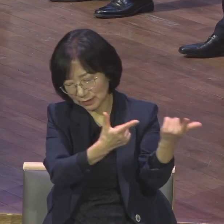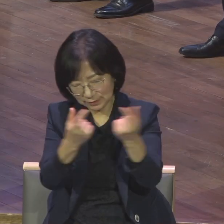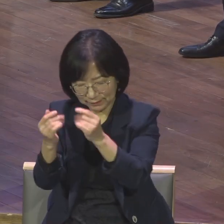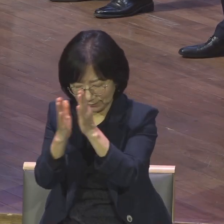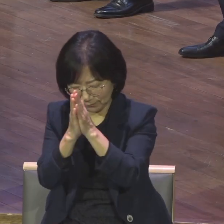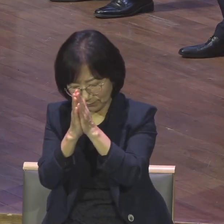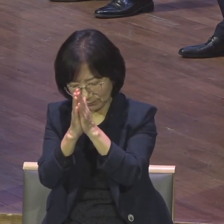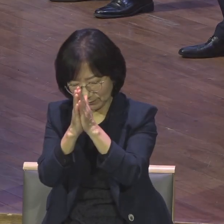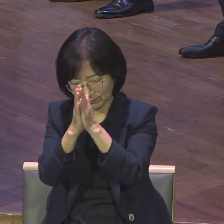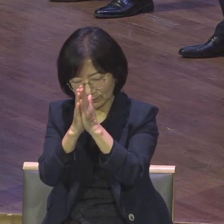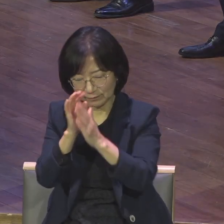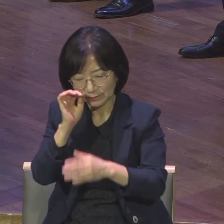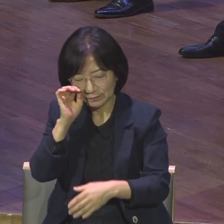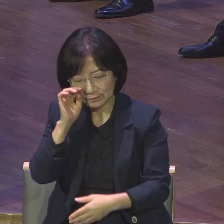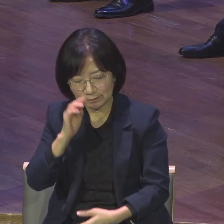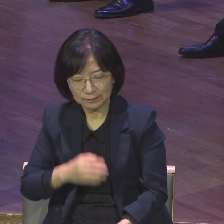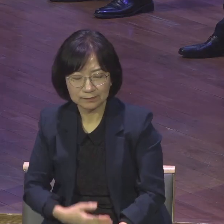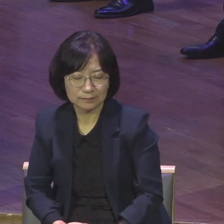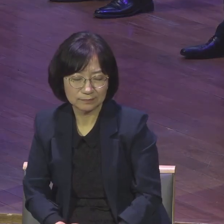기도합니다. 주여!